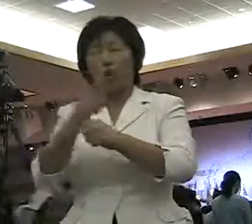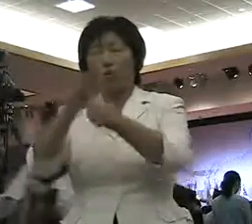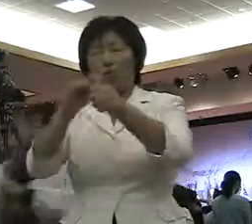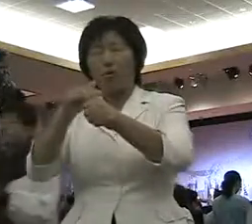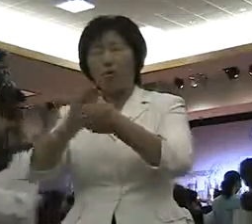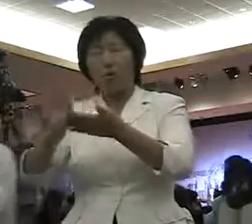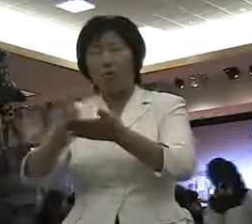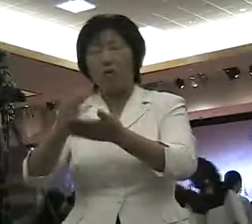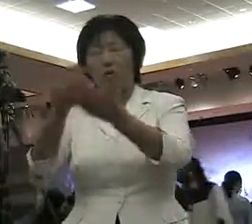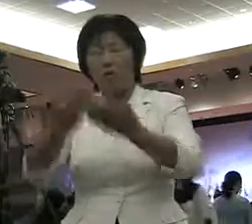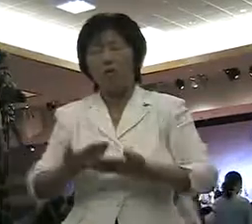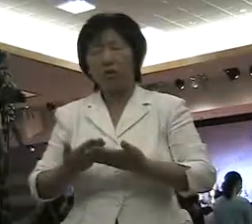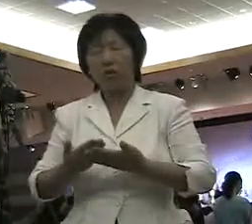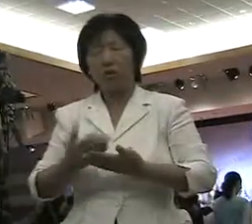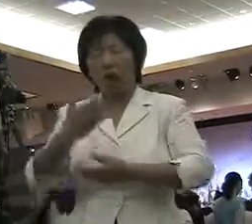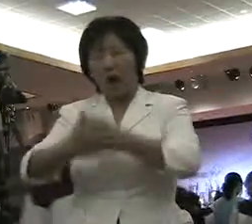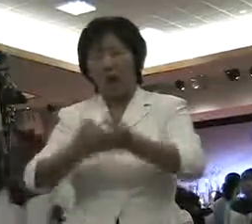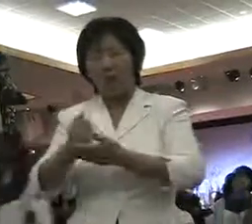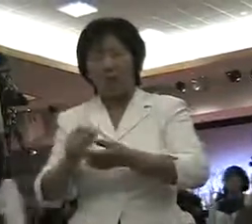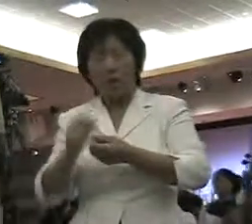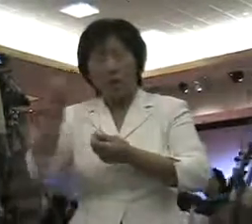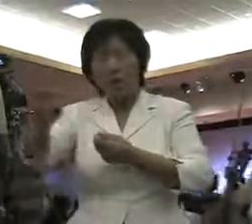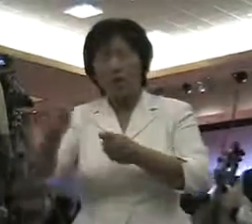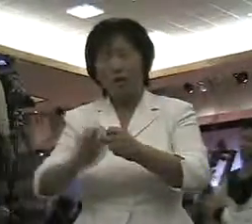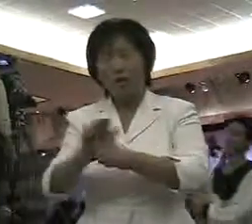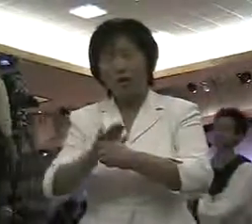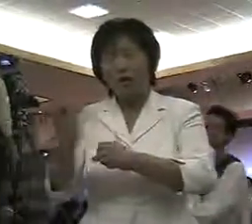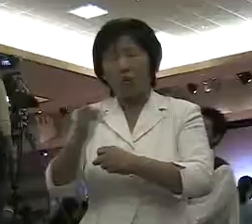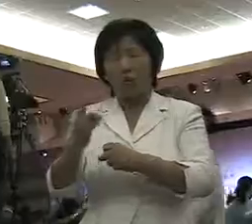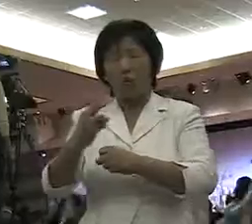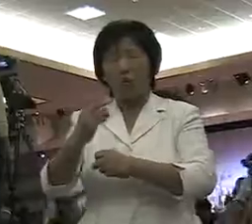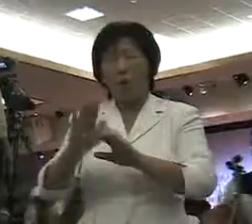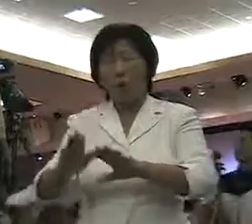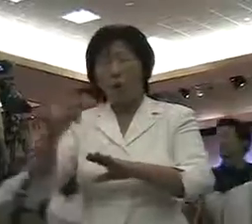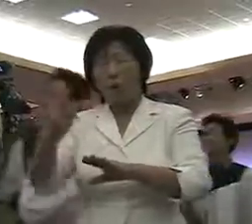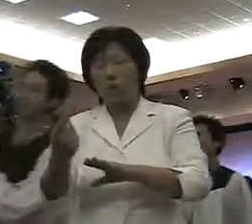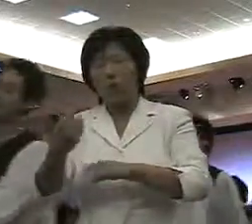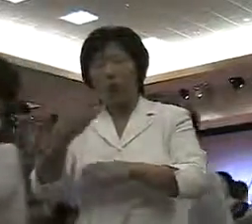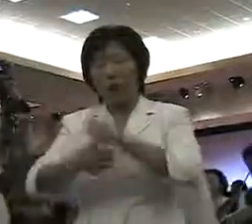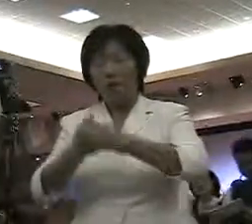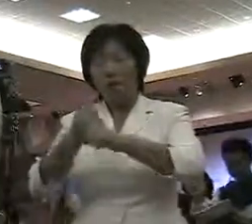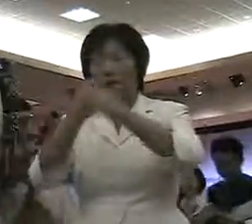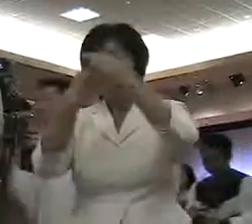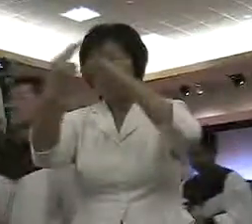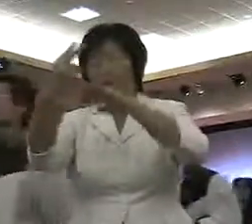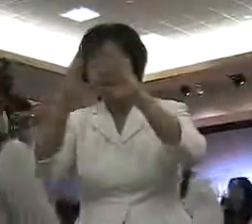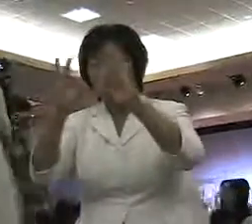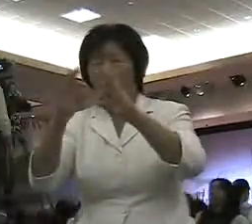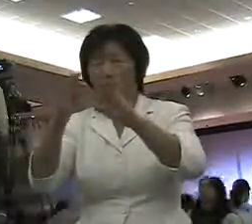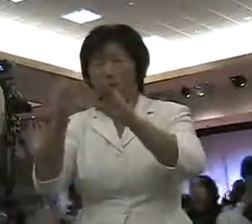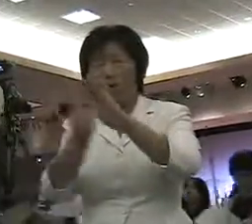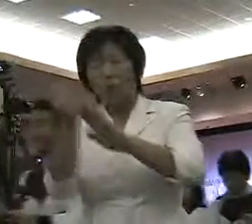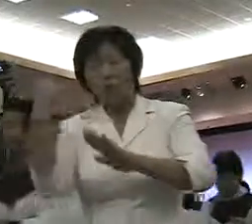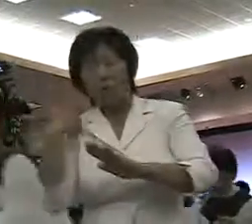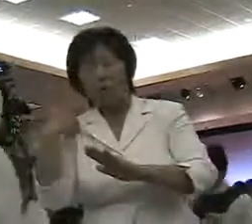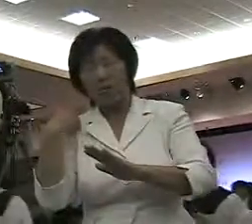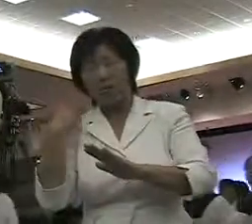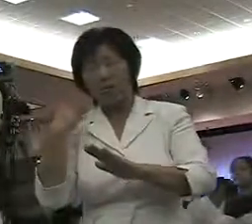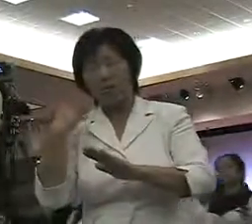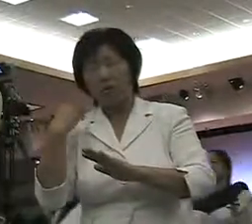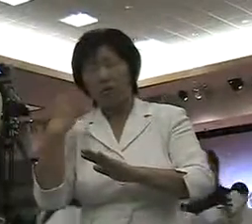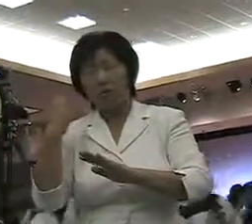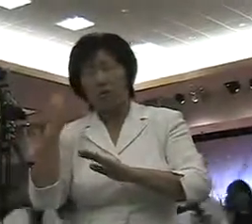주시는 하나님 아버지의 영원하신 사랑과 오늘도 하나님의 이 비전을 보고 소명을 듣고